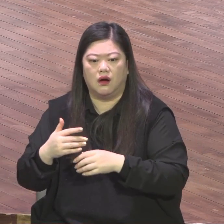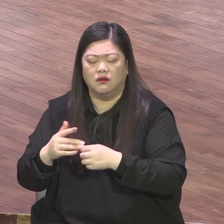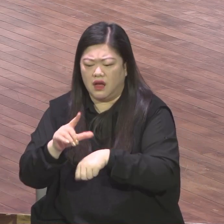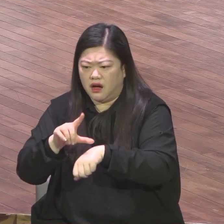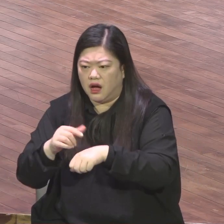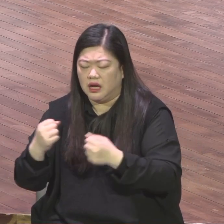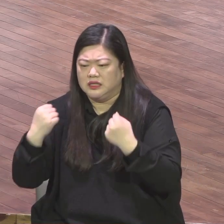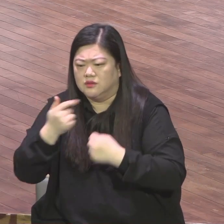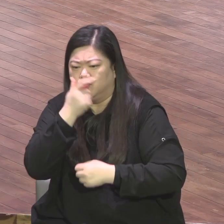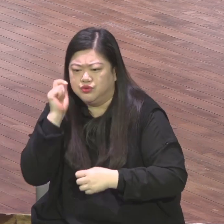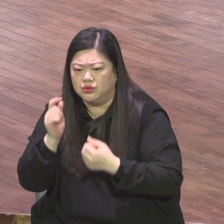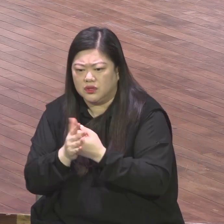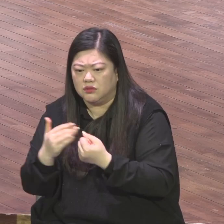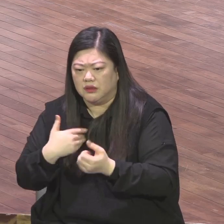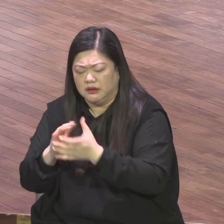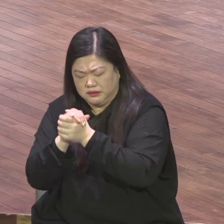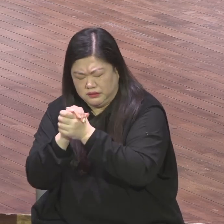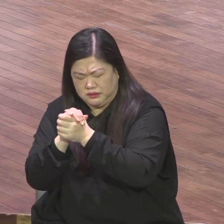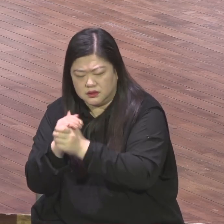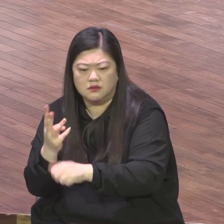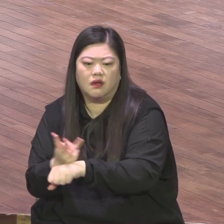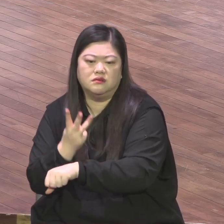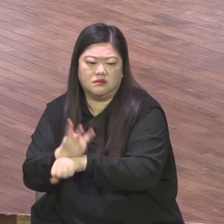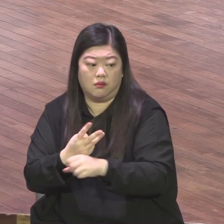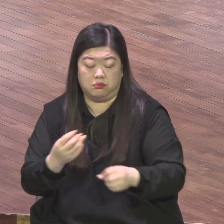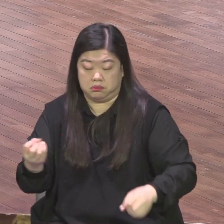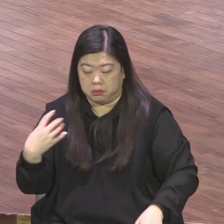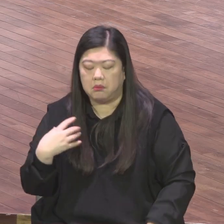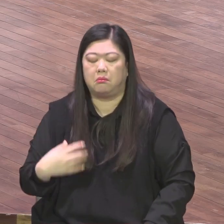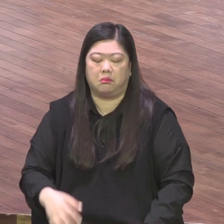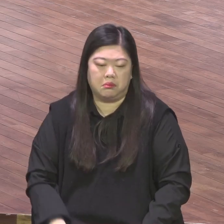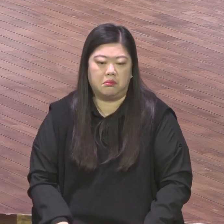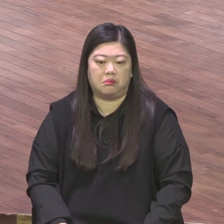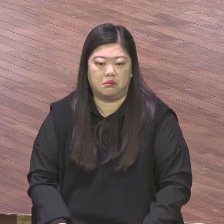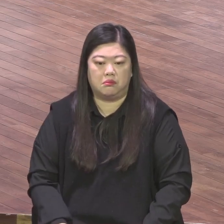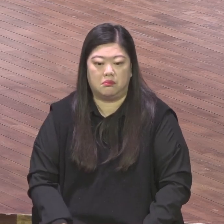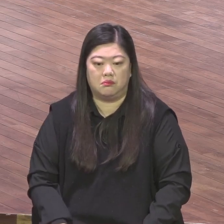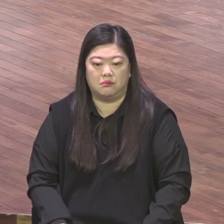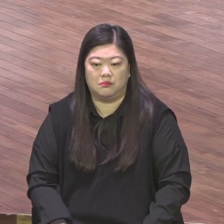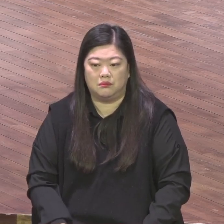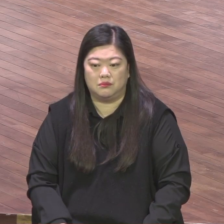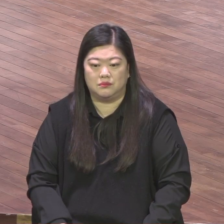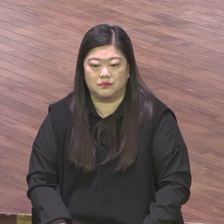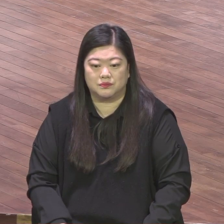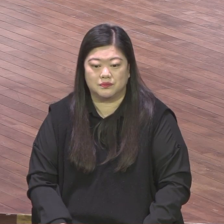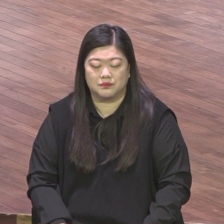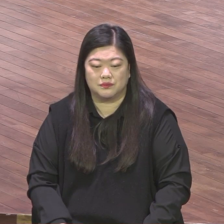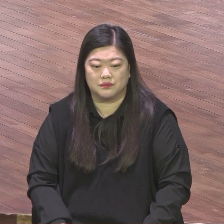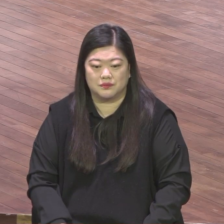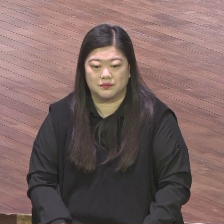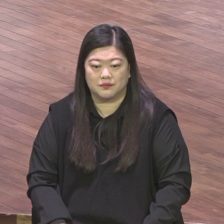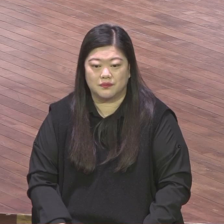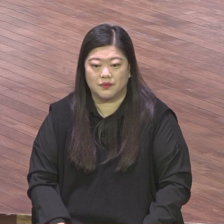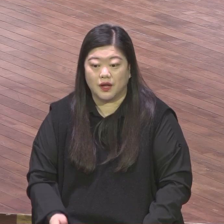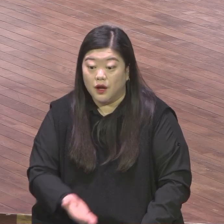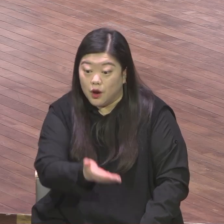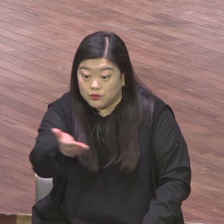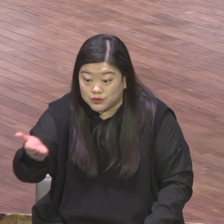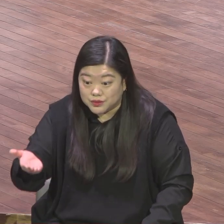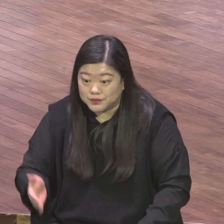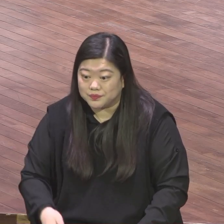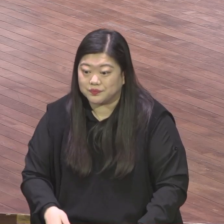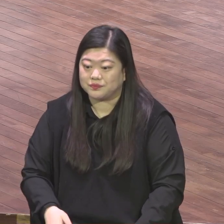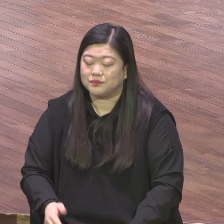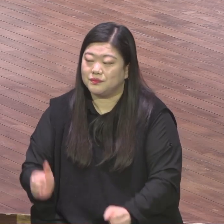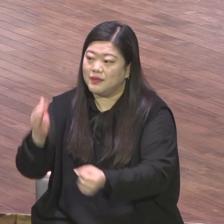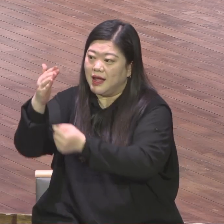많아서 내가 많이 배웠기 때문에 천만의 말 그 하나님 앞에 휴지 쪽 아무것도 아니에요. 여러분이 하나님 앞에